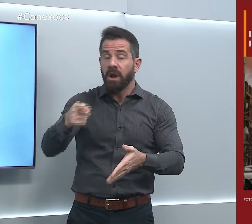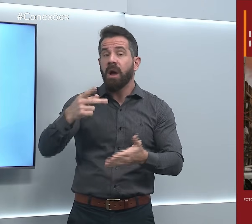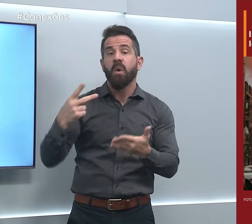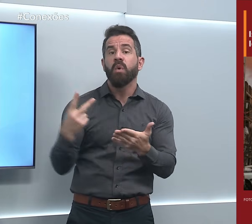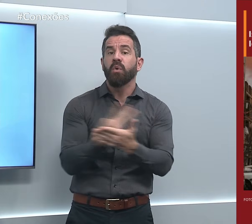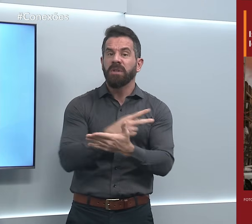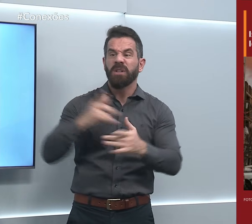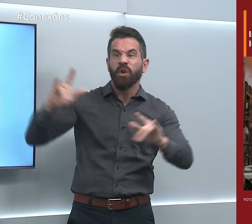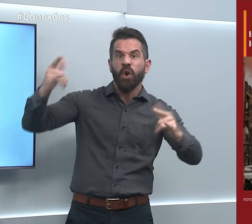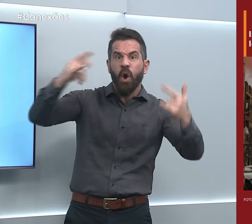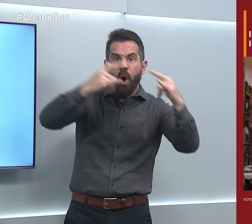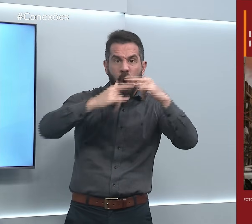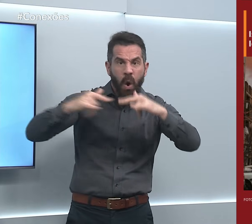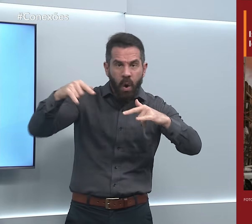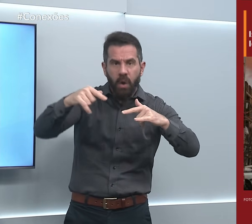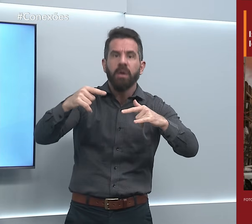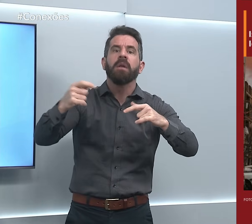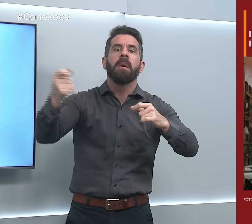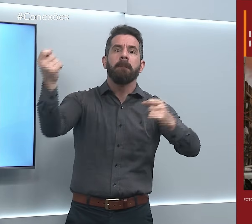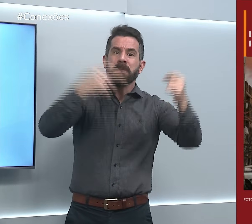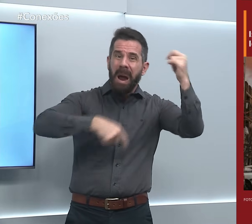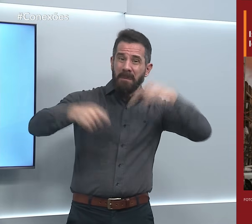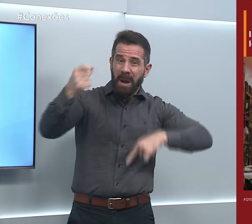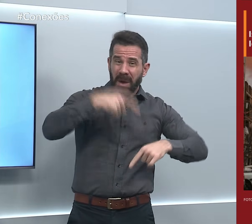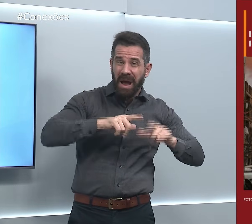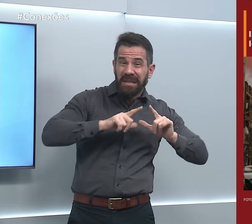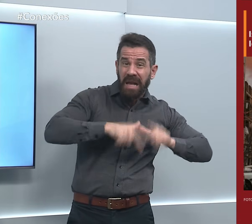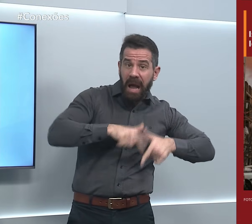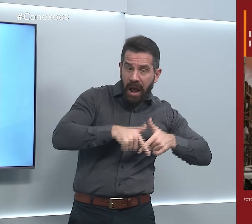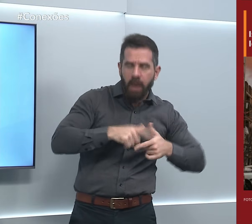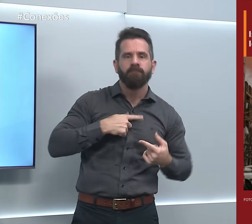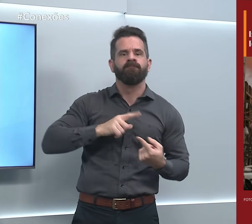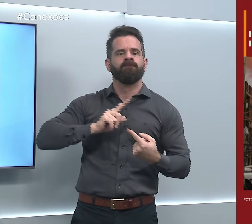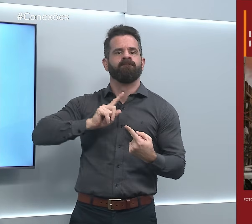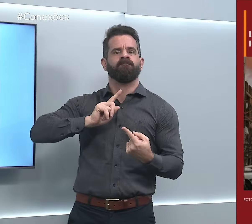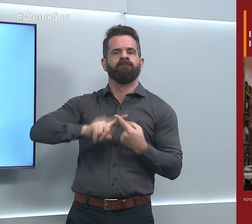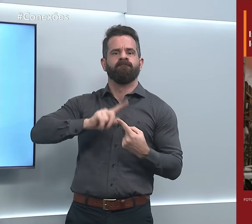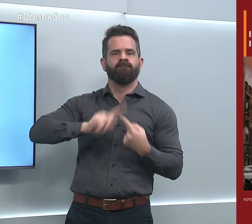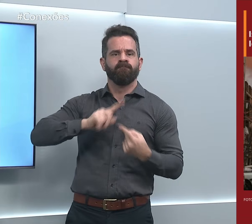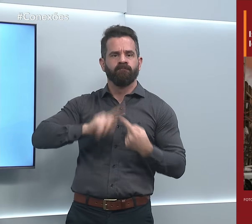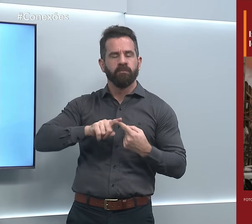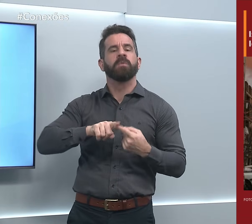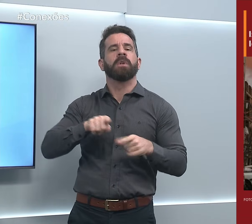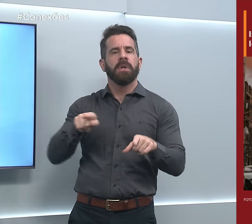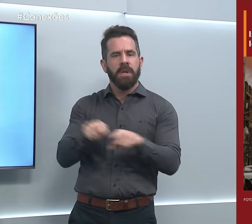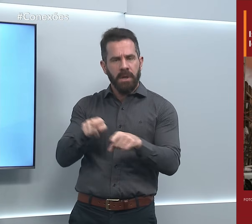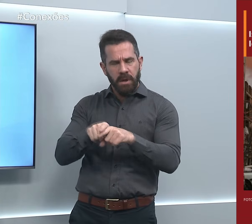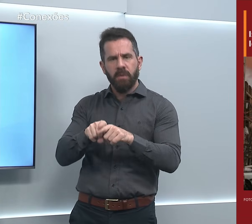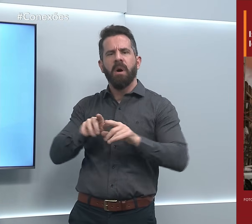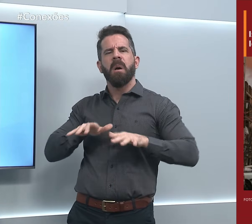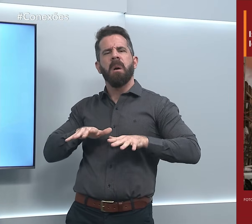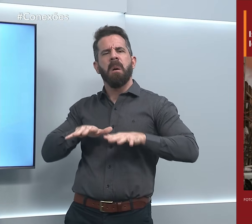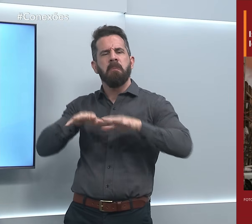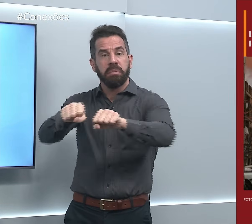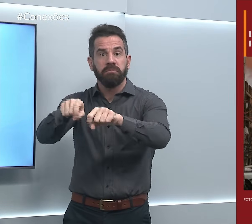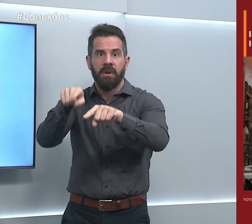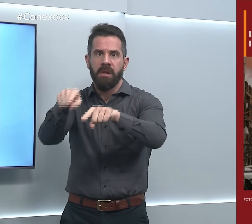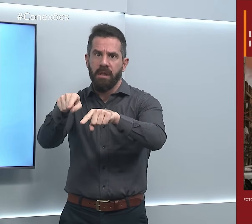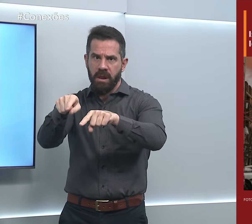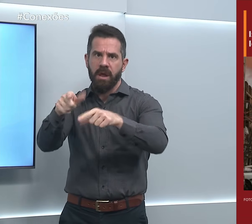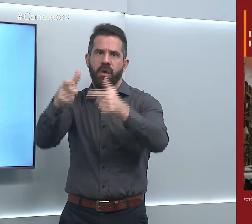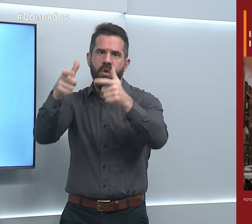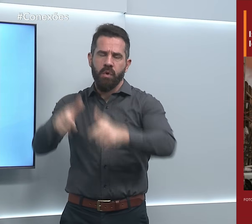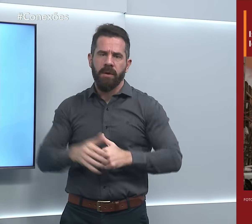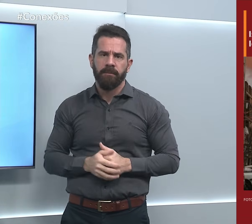e drones que foram disparados contra o território israelense nos últimos dias. As Forças Armadas do